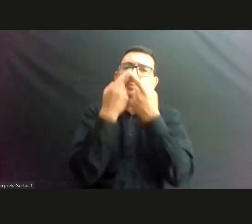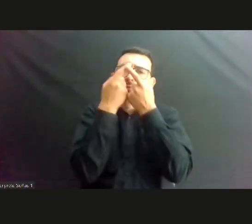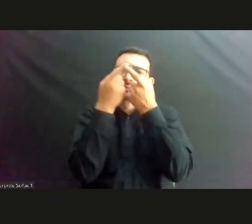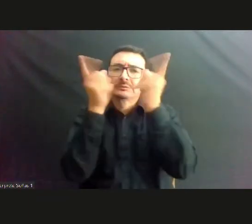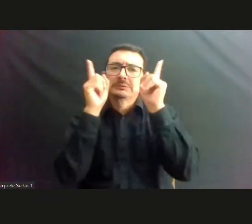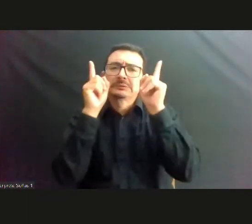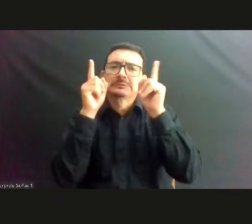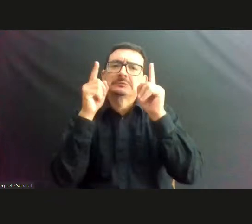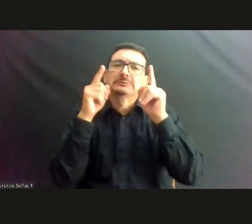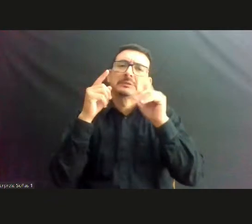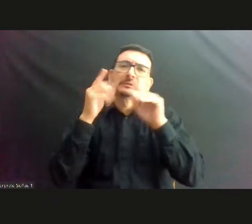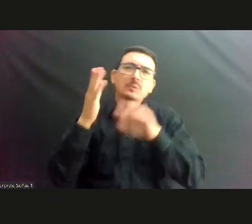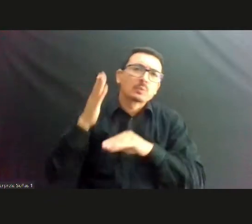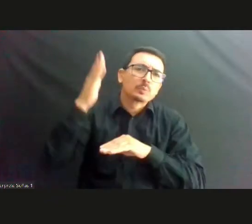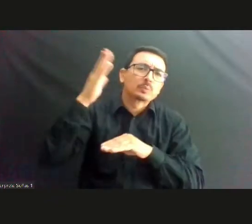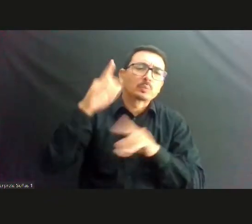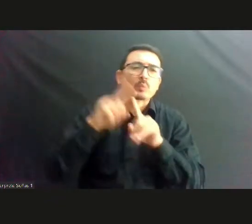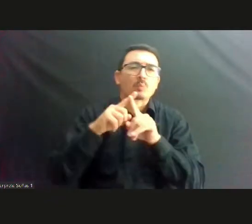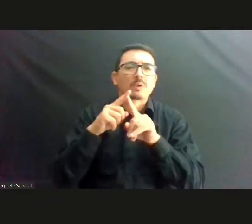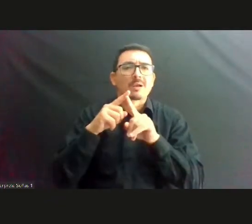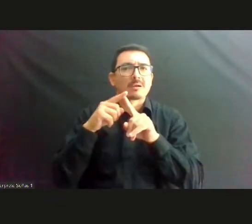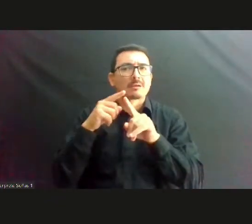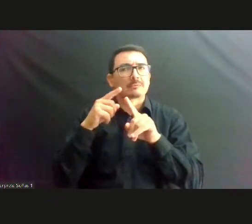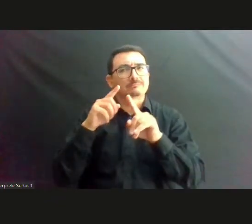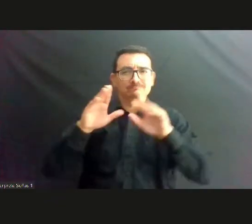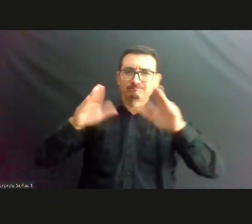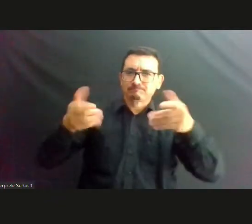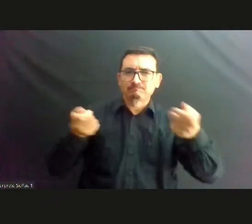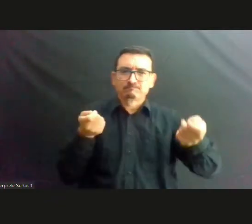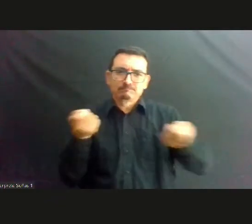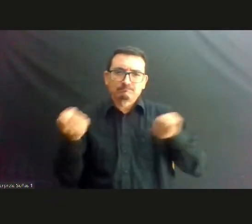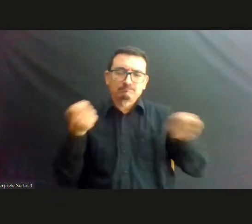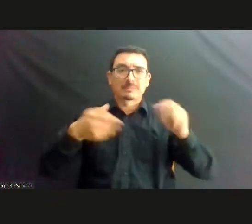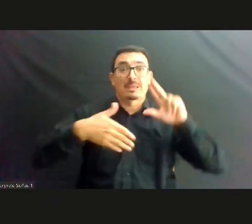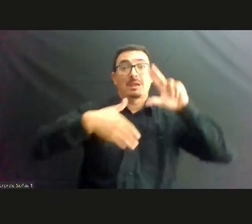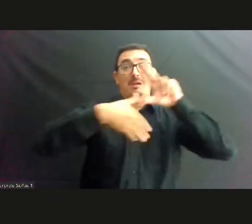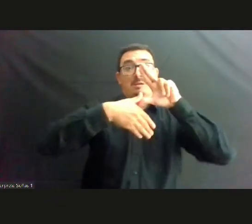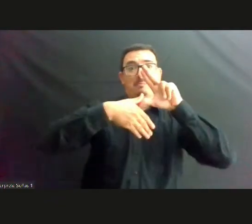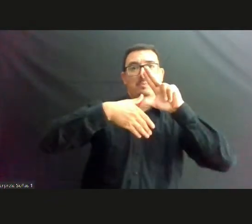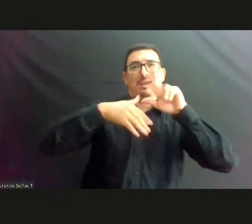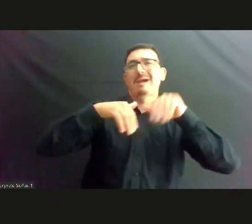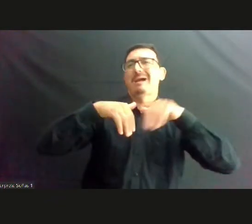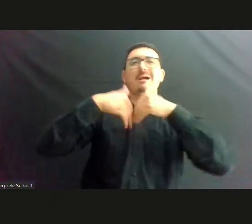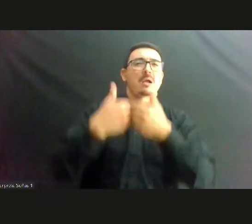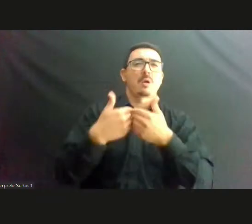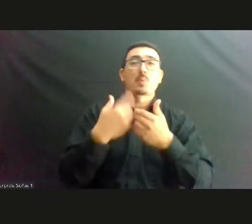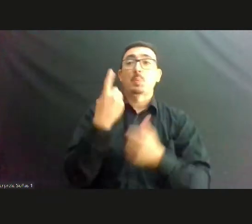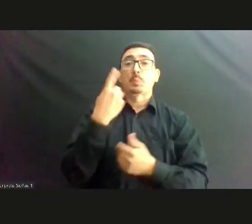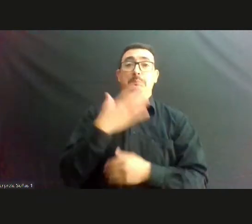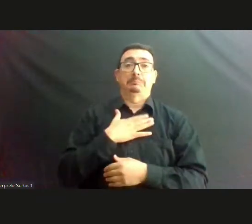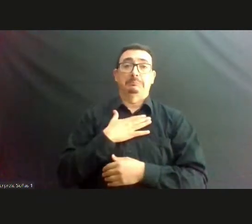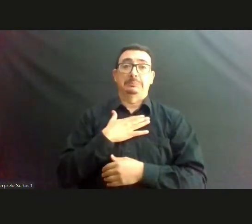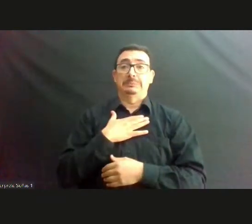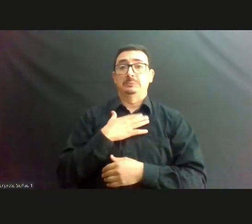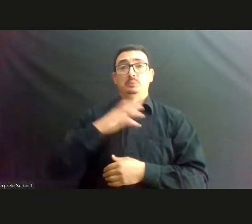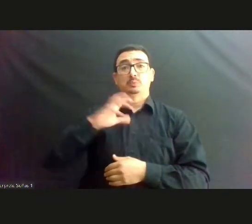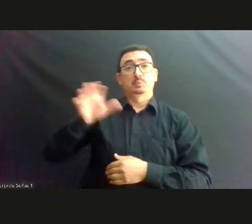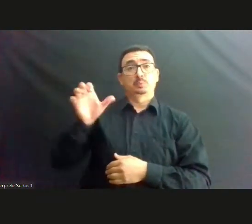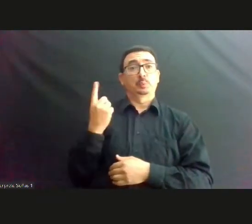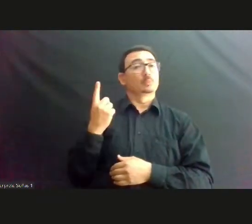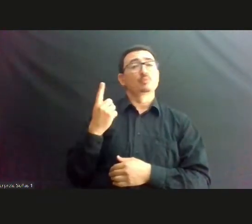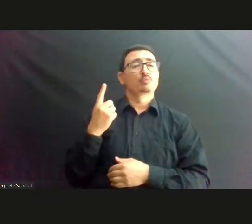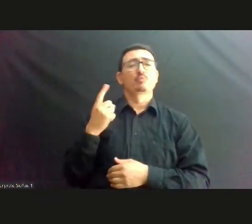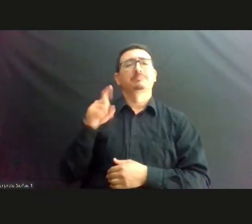regional, más allá de las iniciativas nacionales asociadas al tema de servicios. Y ahí yo quisiera solo